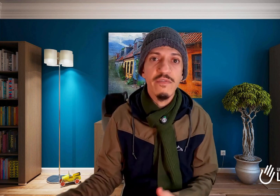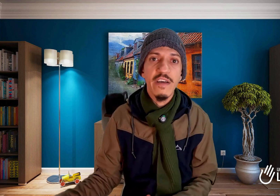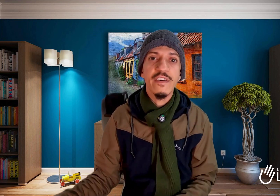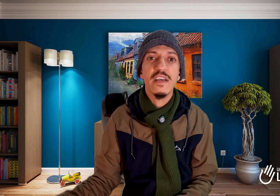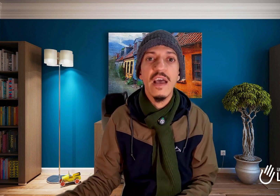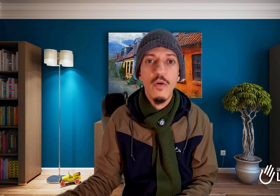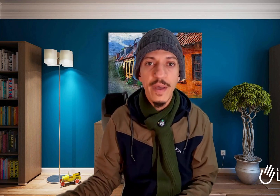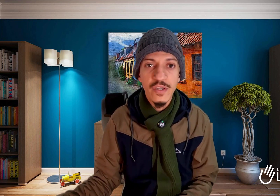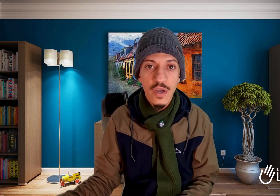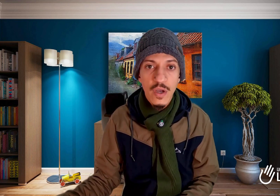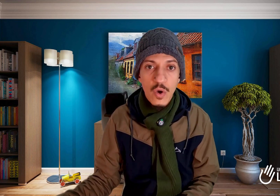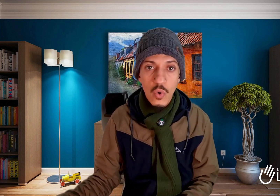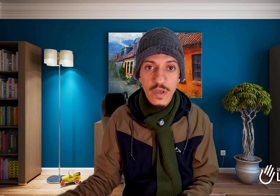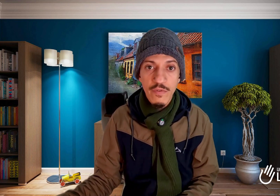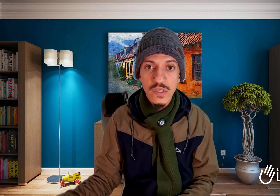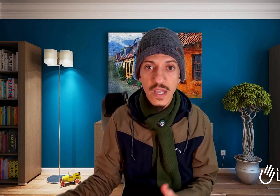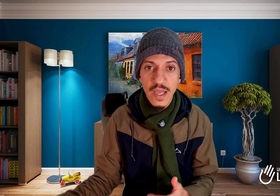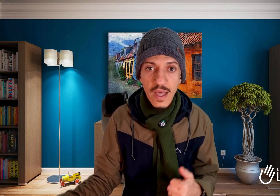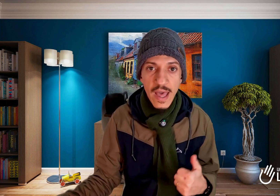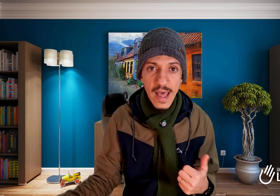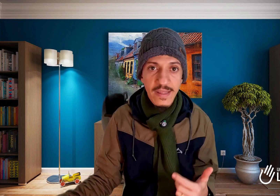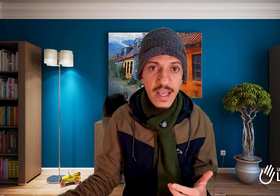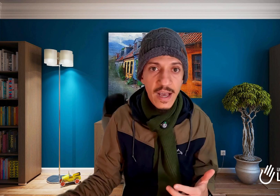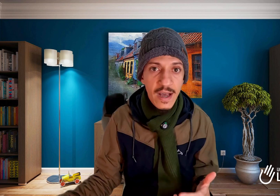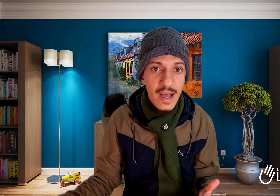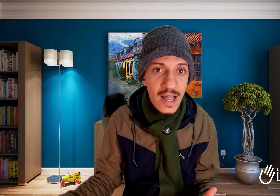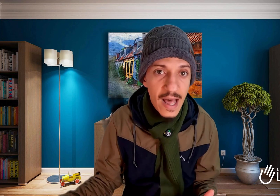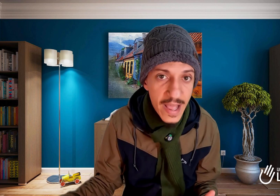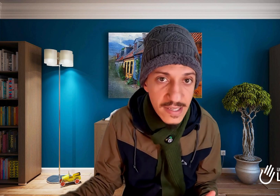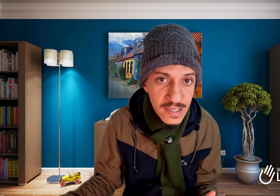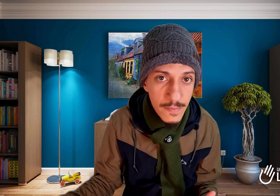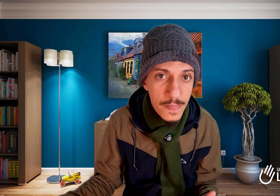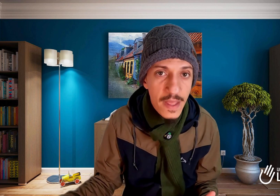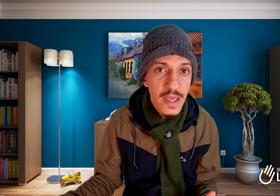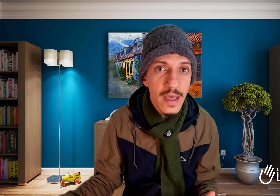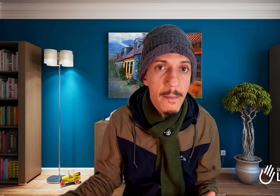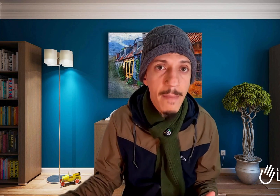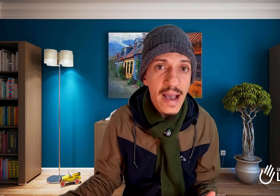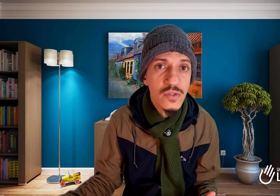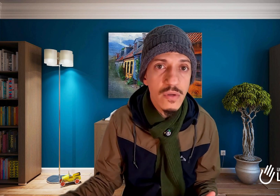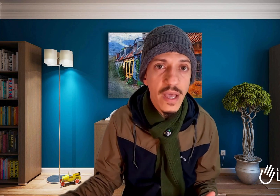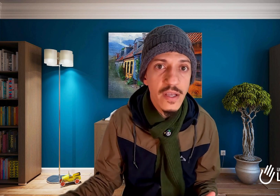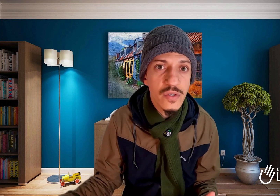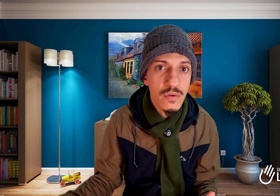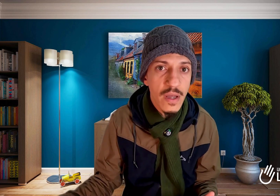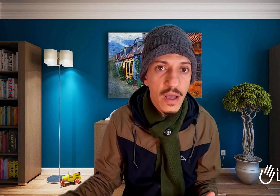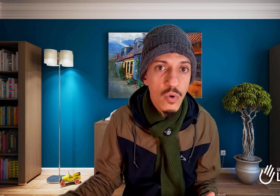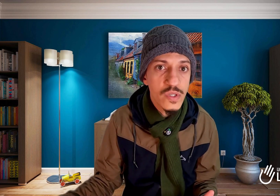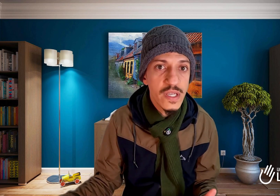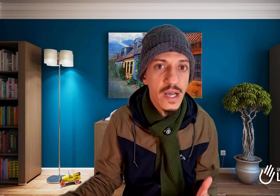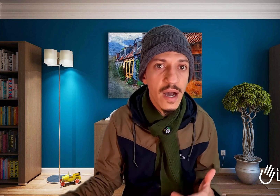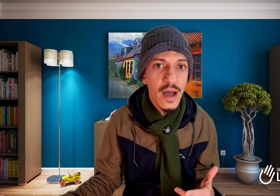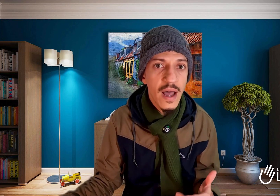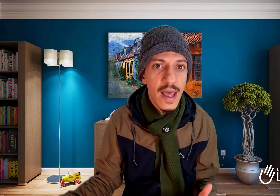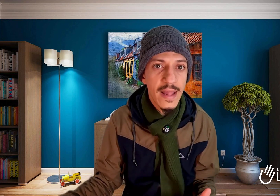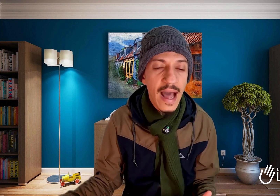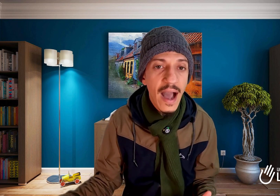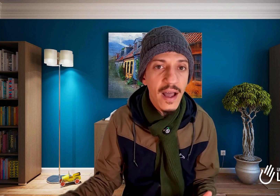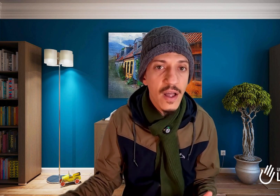fazer realmente com que você tenha clareza e, mais do que isso, consiga dar